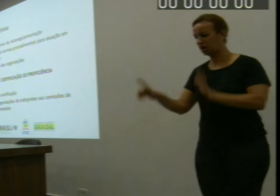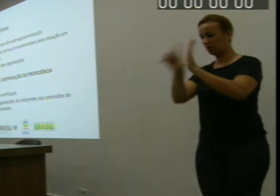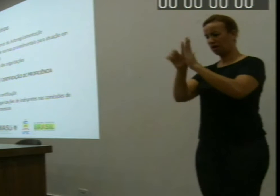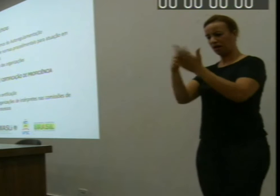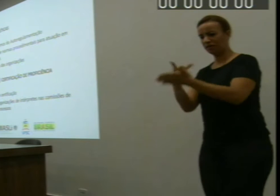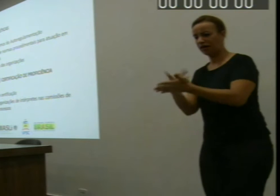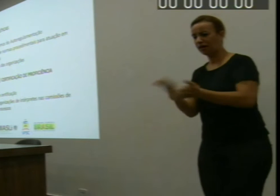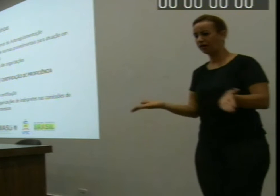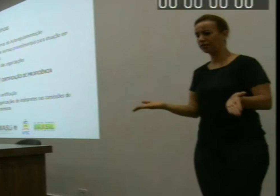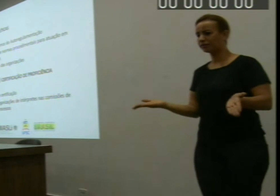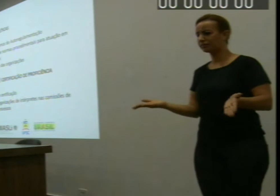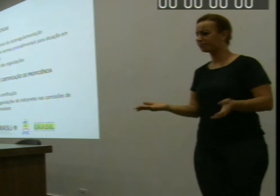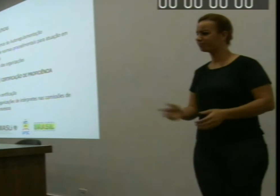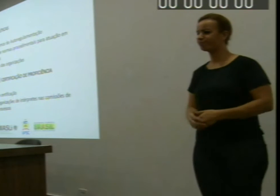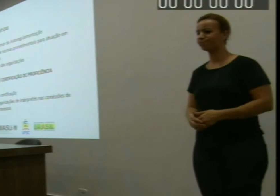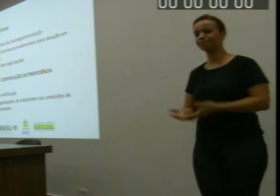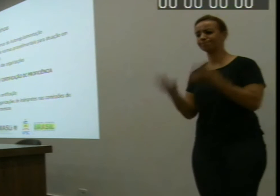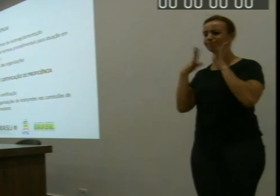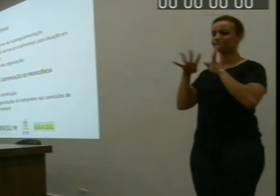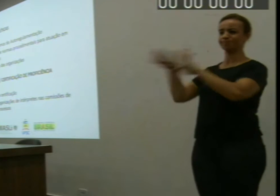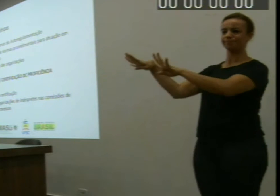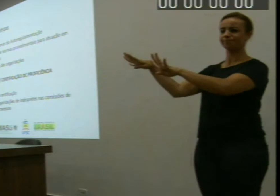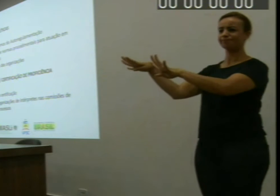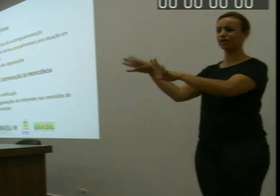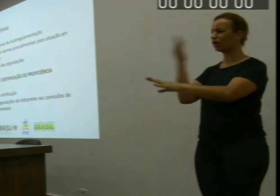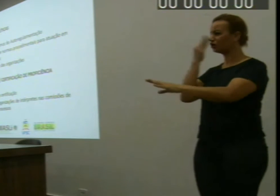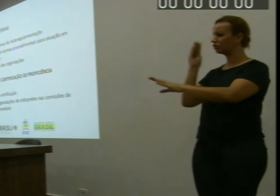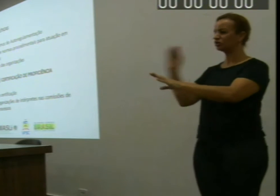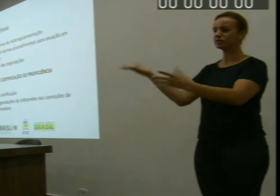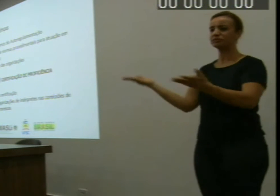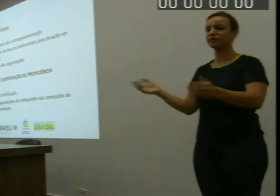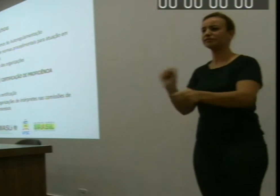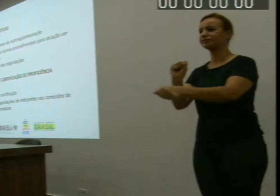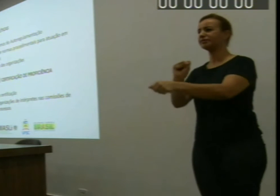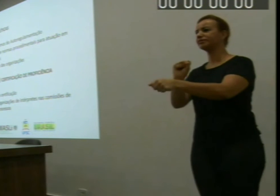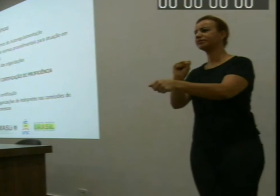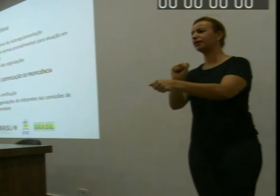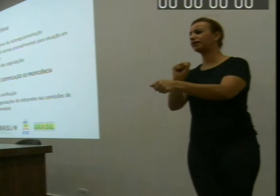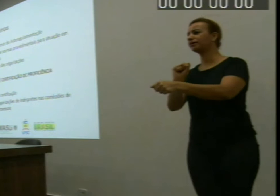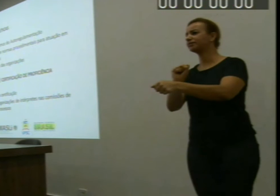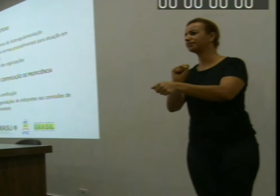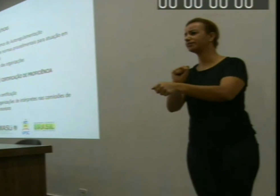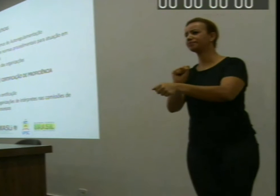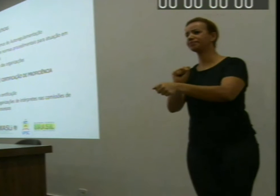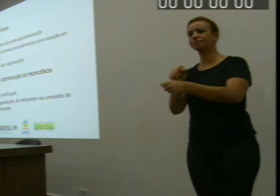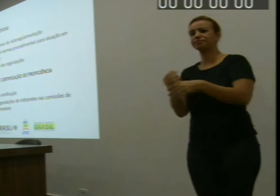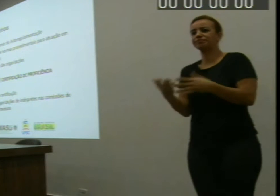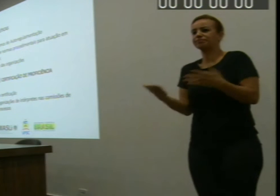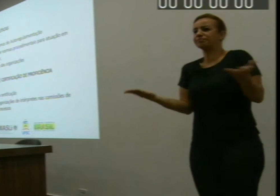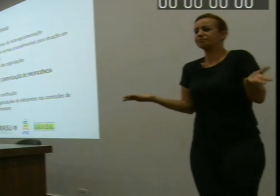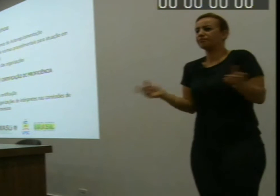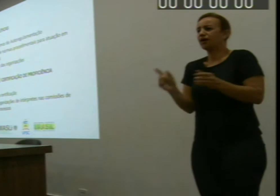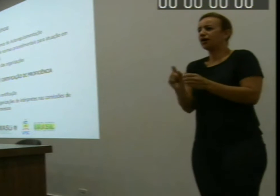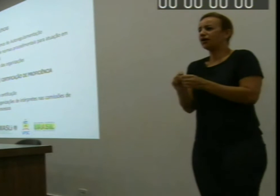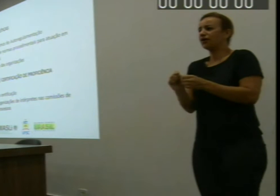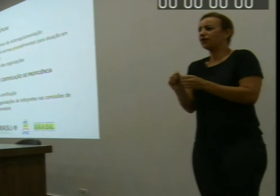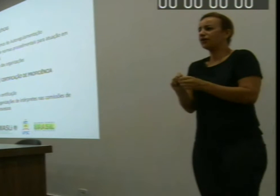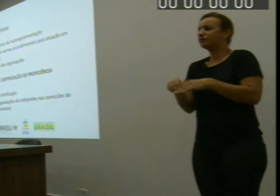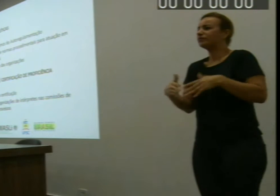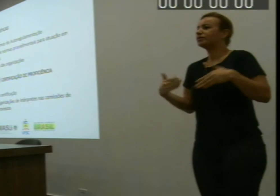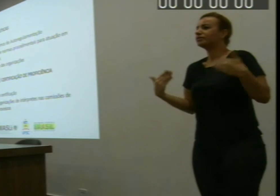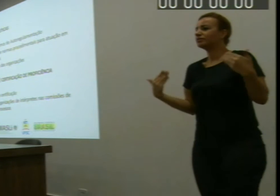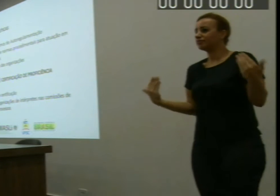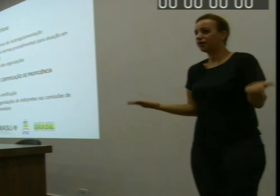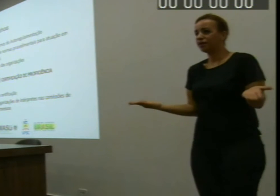dá atenção que deveria dar pro PR libras e nós profissionais ficamos aqui esperando ficamos a merc da vontade sabe